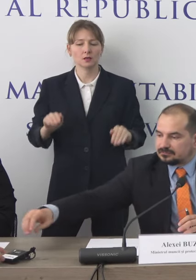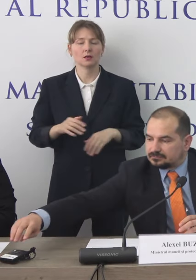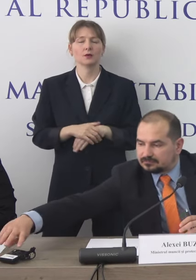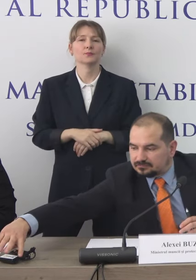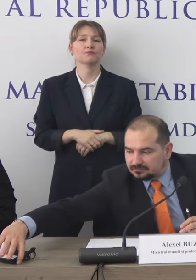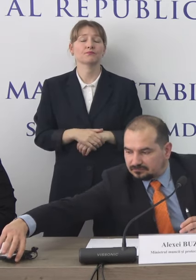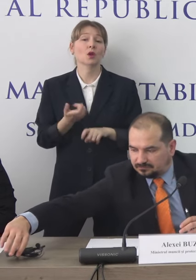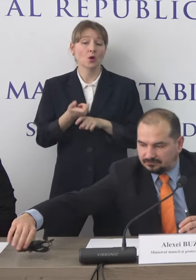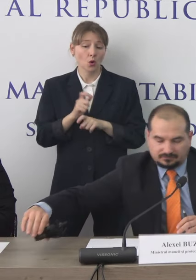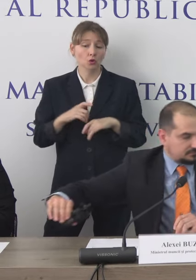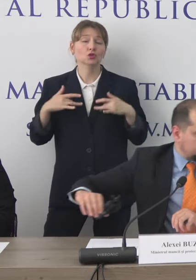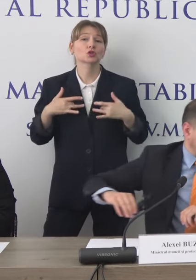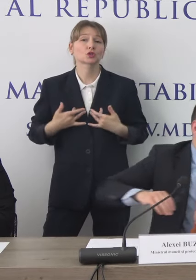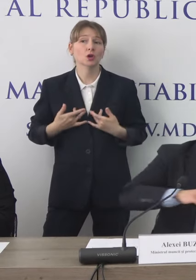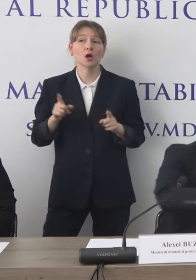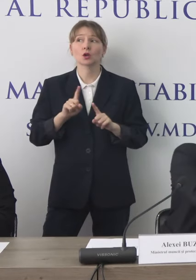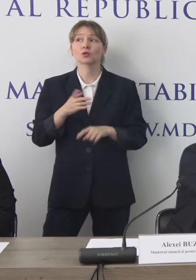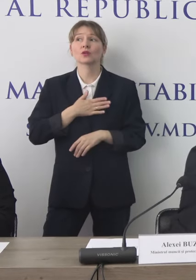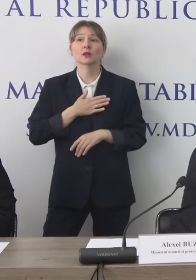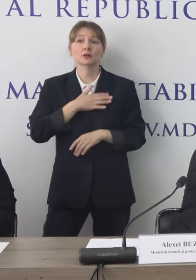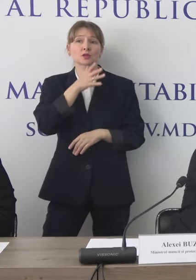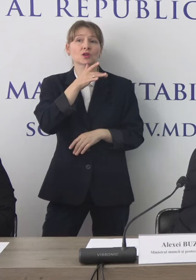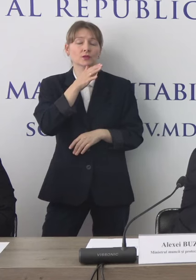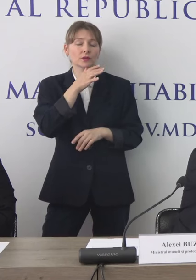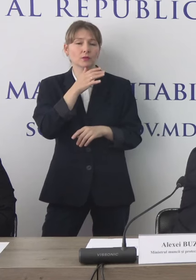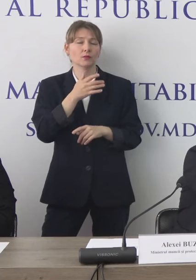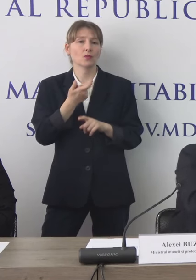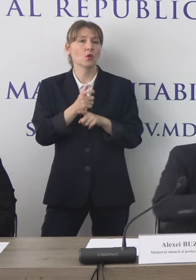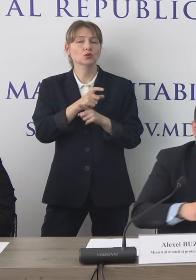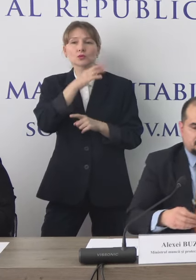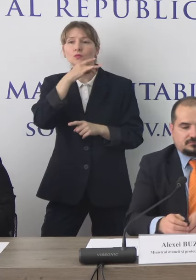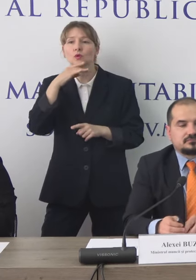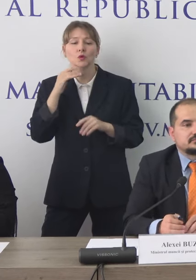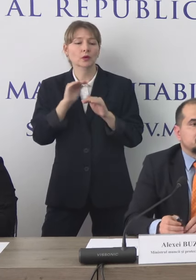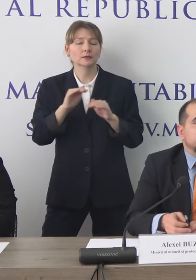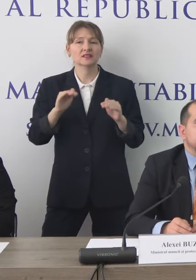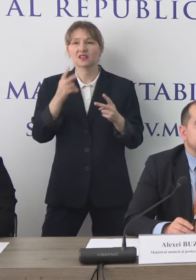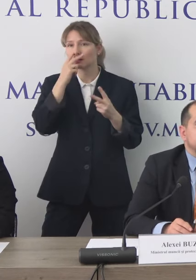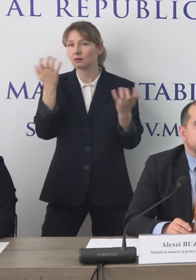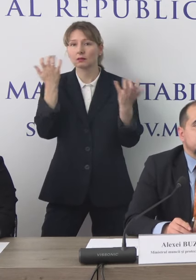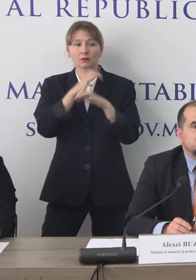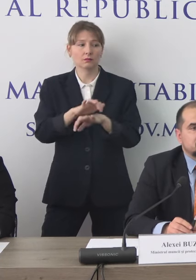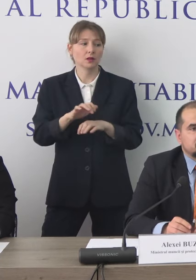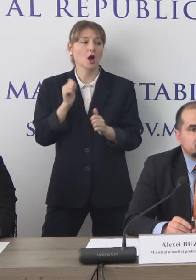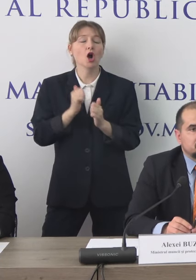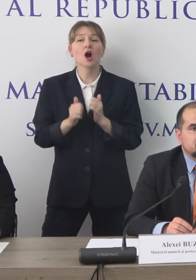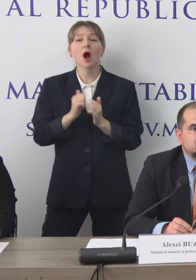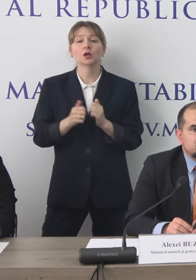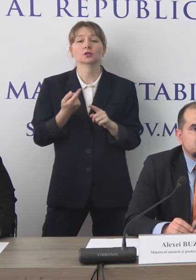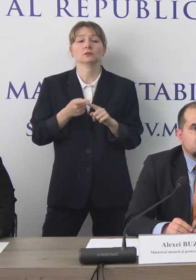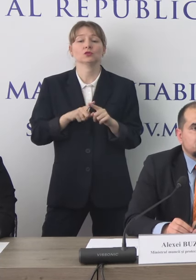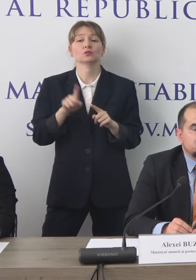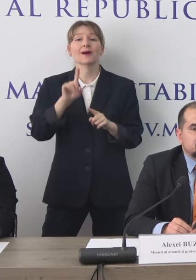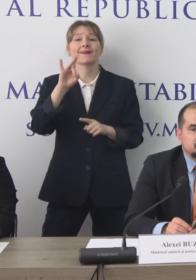păcate, la moment avem mulți copii invizibili pentru sistem, în mare parte din lipsa resurselor